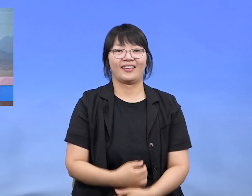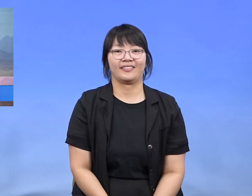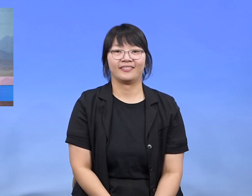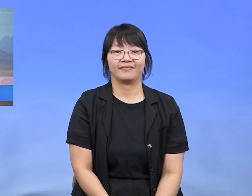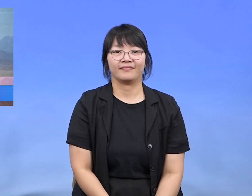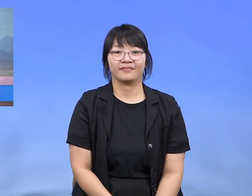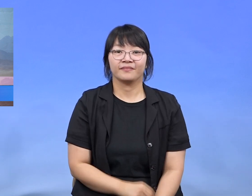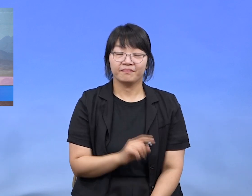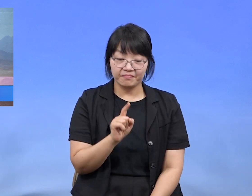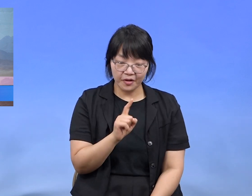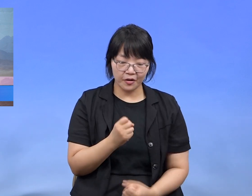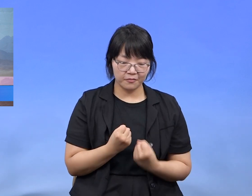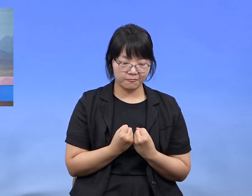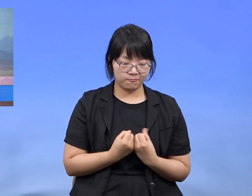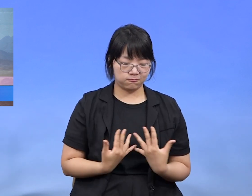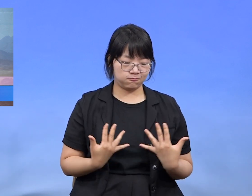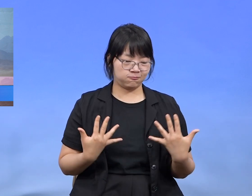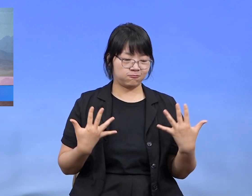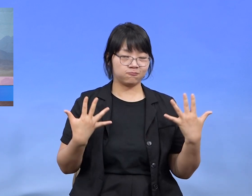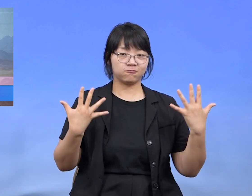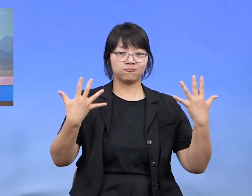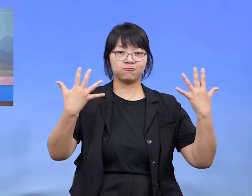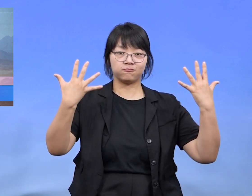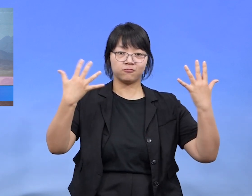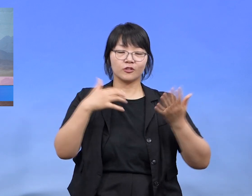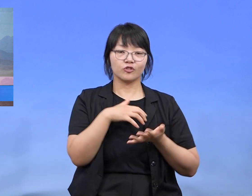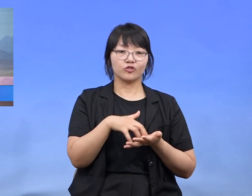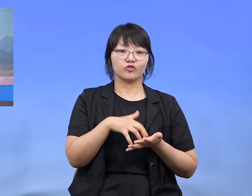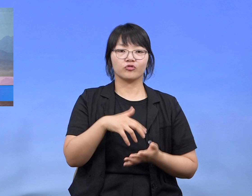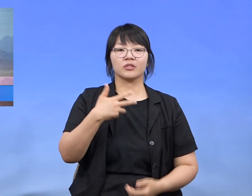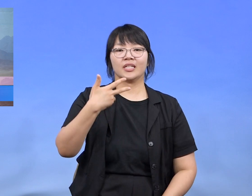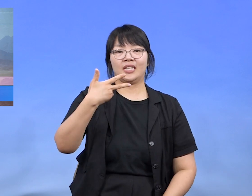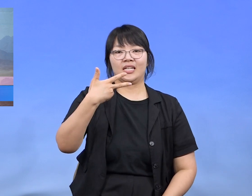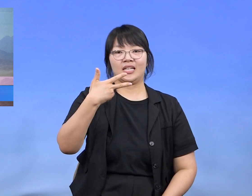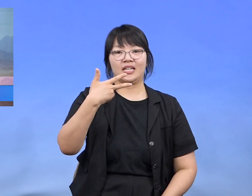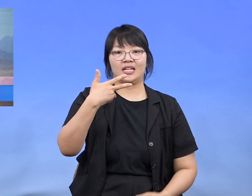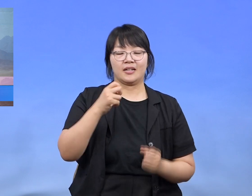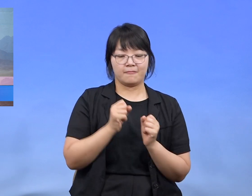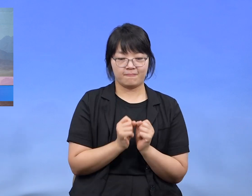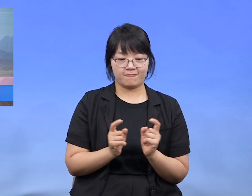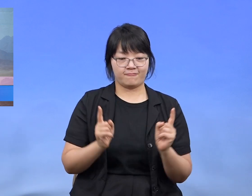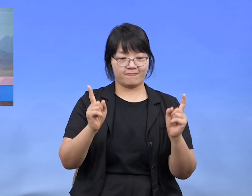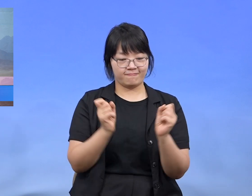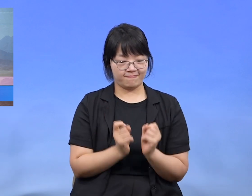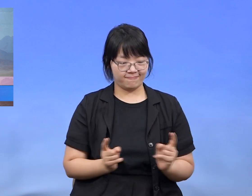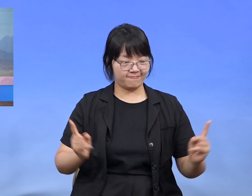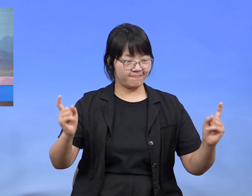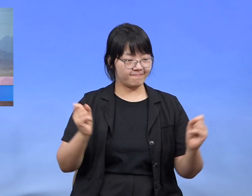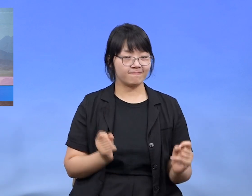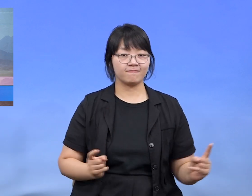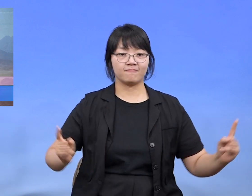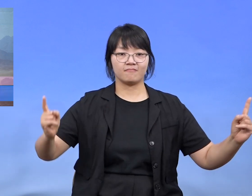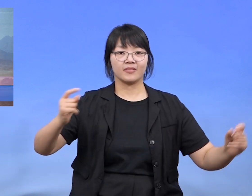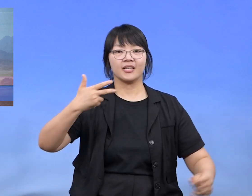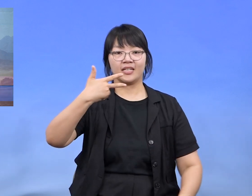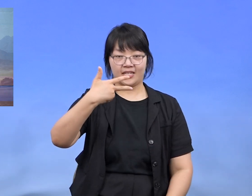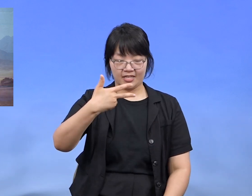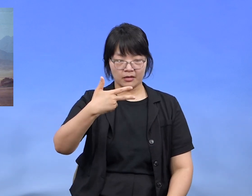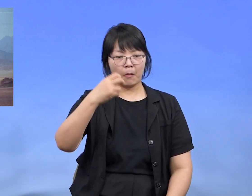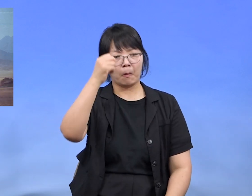그러니까 이 금촛대는 7개의 등잔 가지를 가지고 있었다는 것을 알 수가